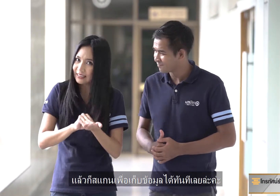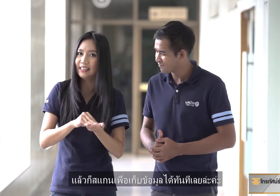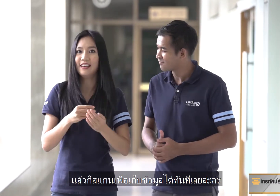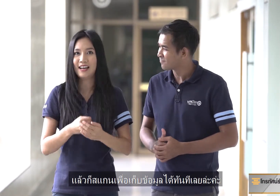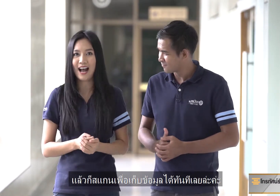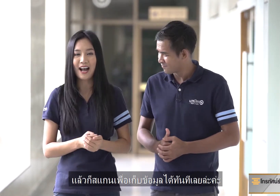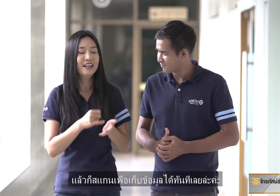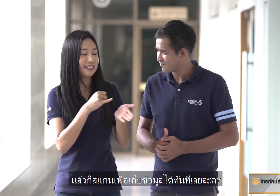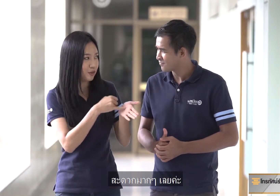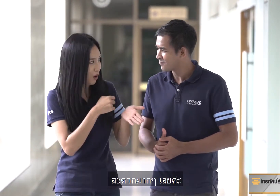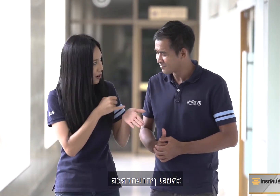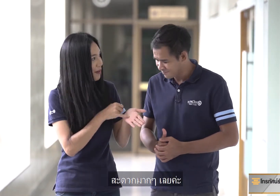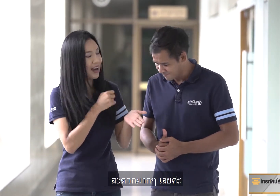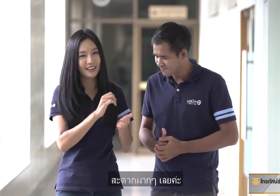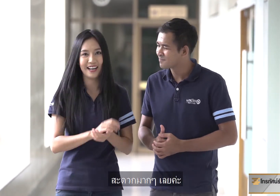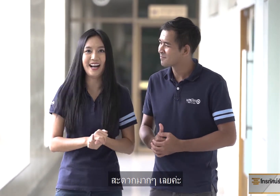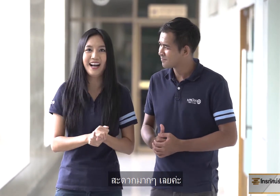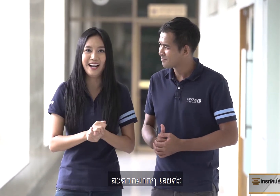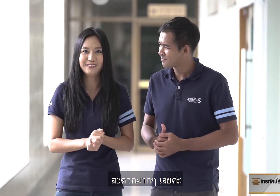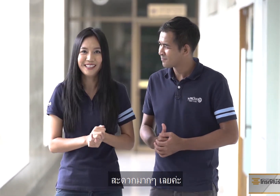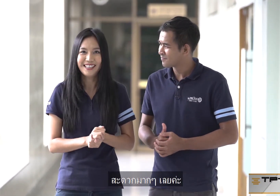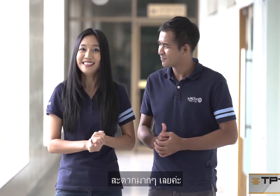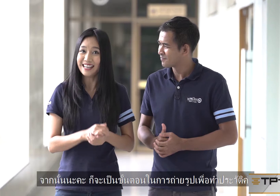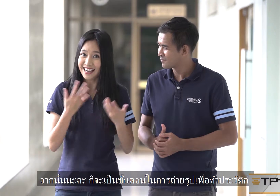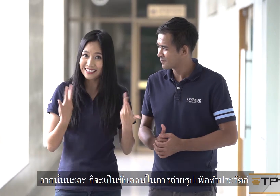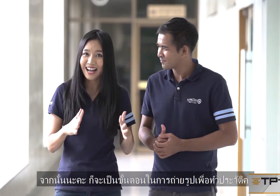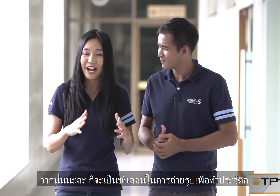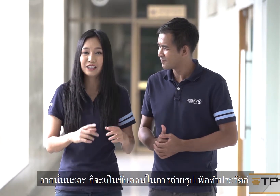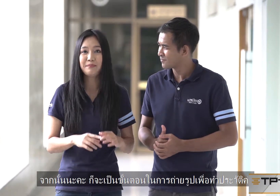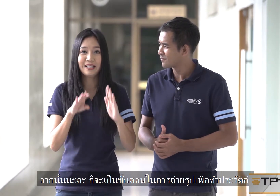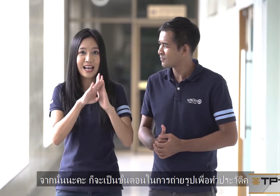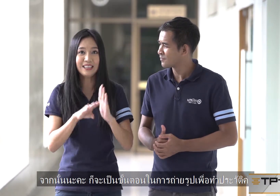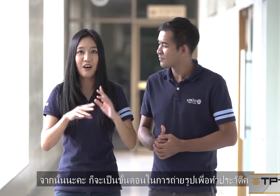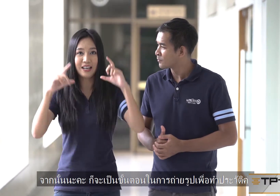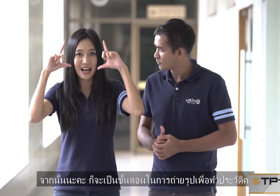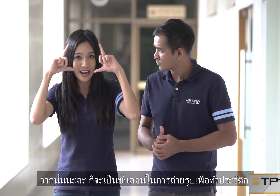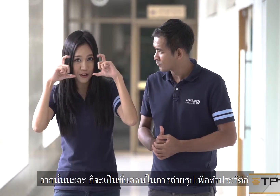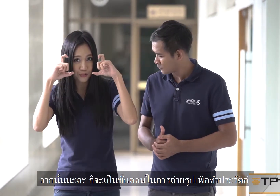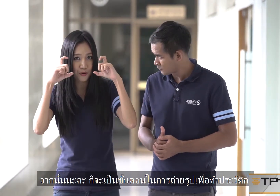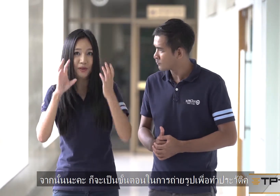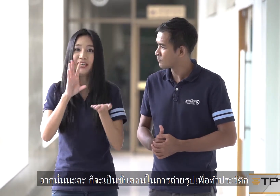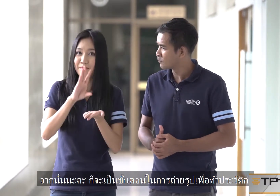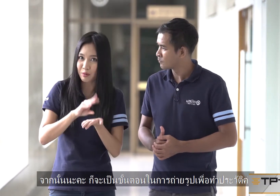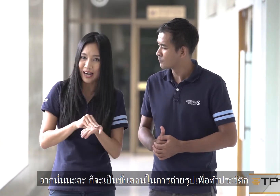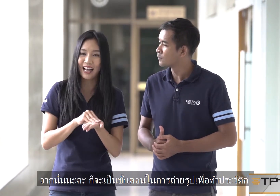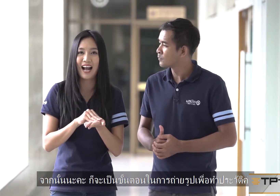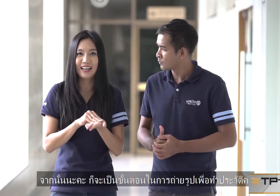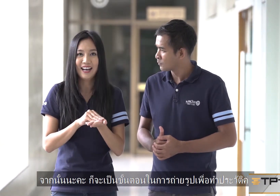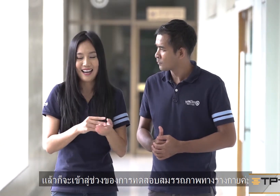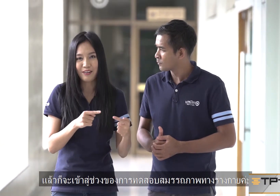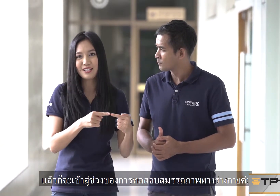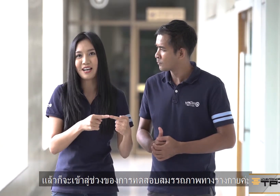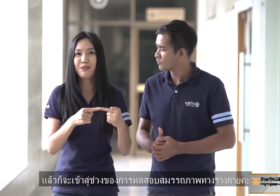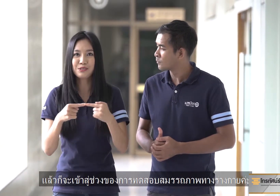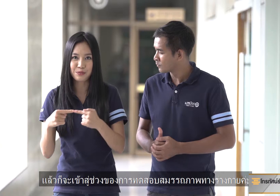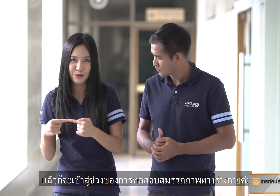ได้ทันทีเลยล่ะค่ะสะดวกมากๆเลยค่ะจากนั้นนะคะก็จะเป็นขั้นตอนในการถ่ายรูปเพื่อทำประวัติค่ะ